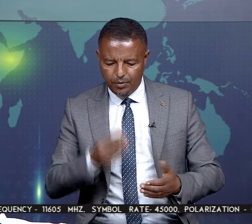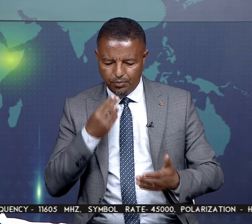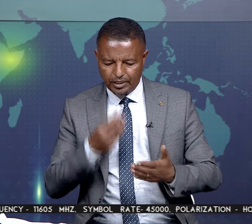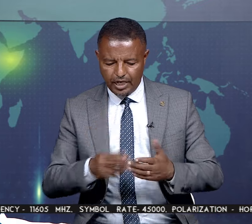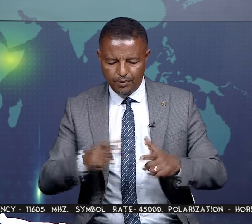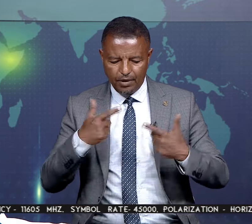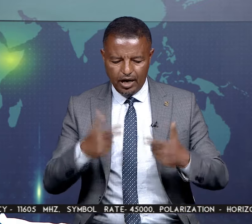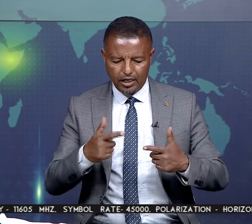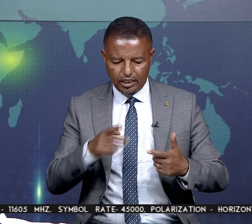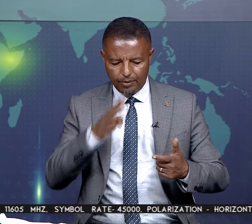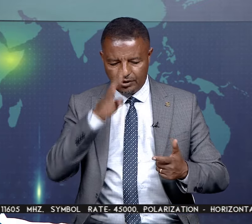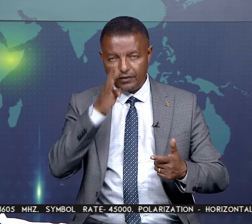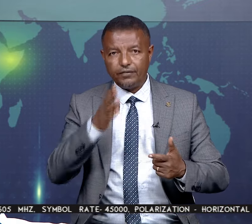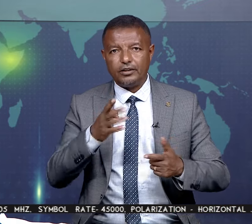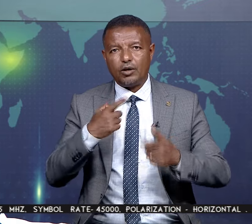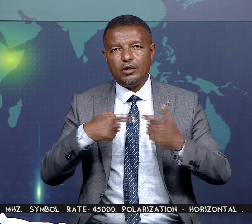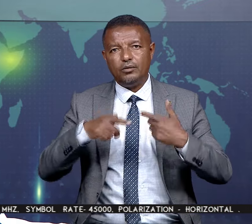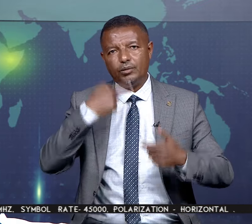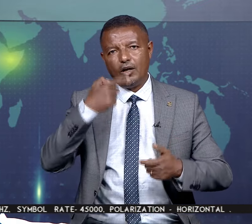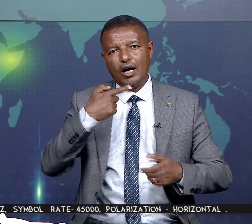መልካም አጋጣሚ ፈጥሯል ብለዋል።